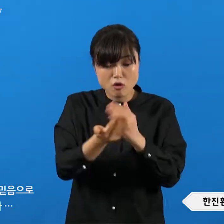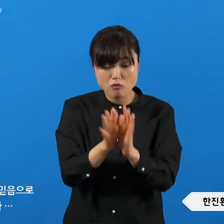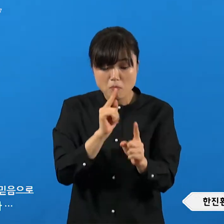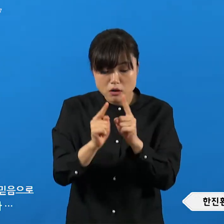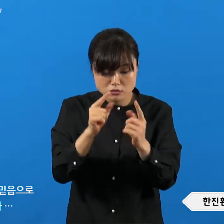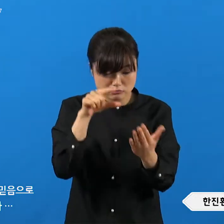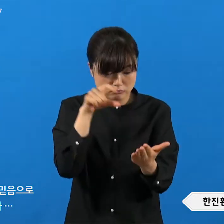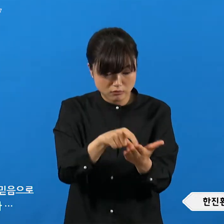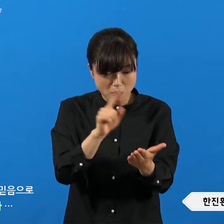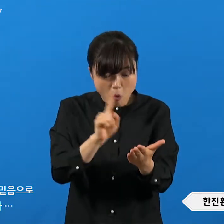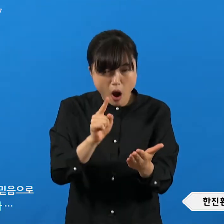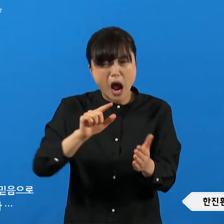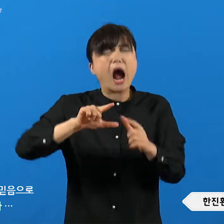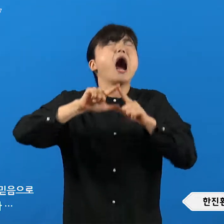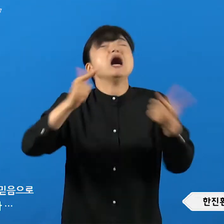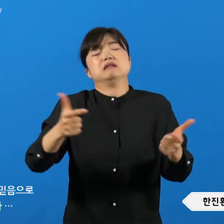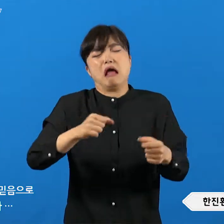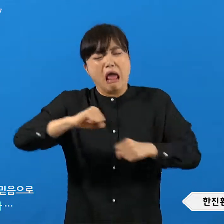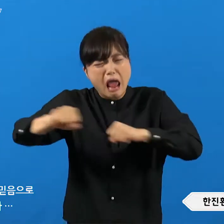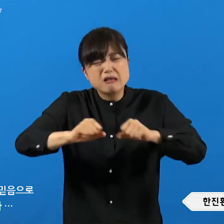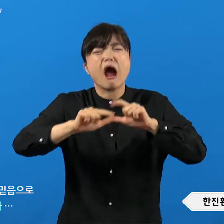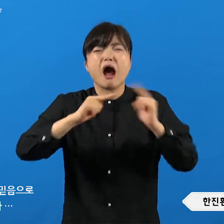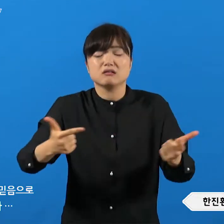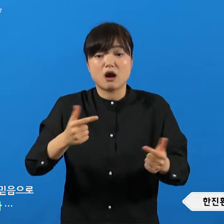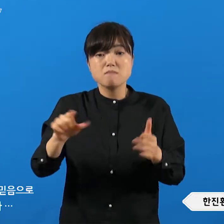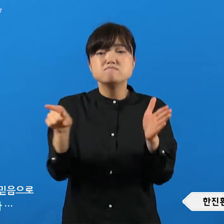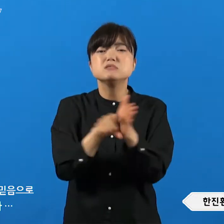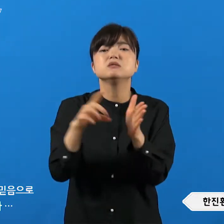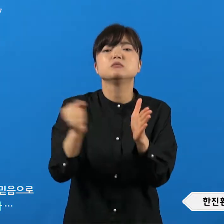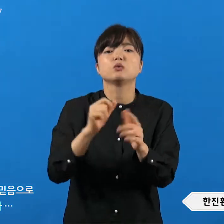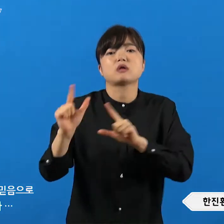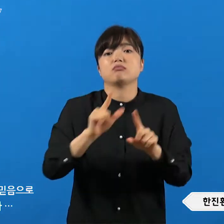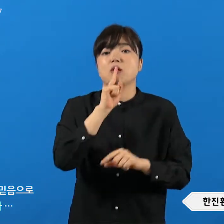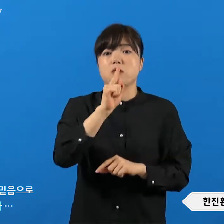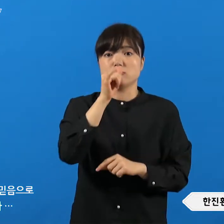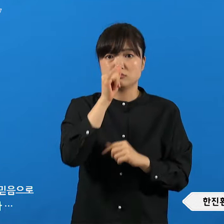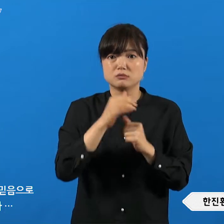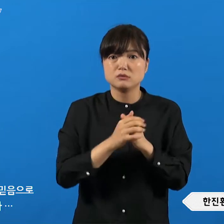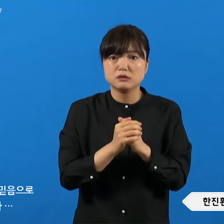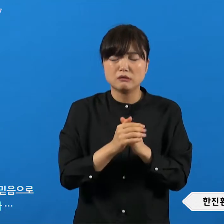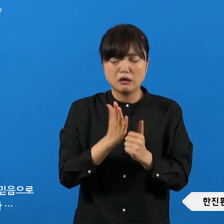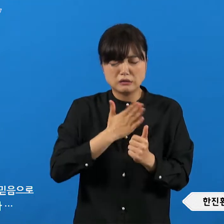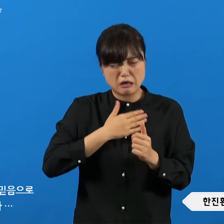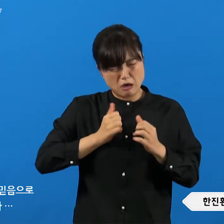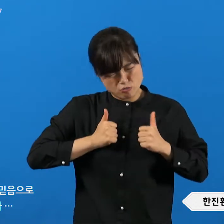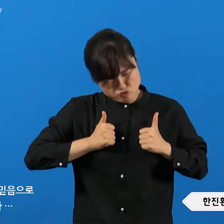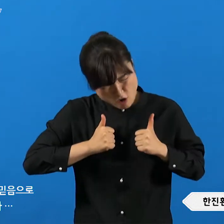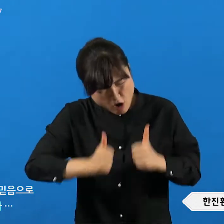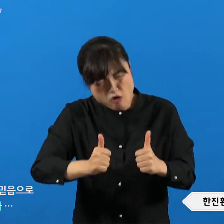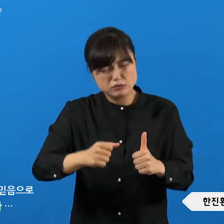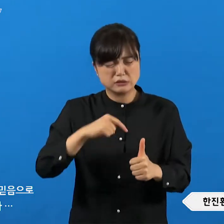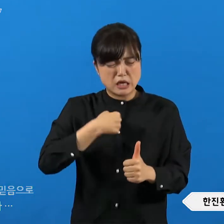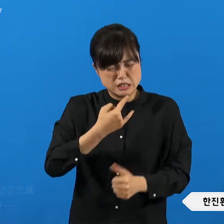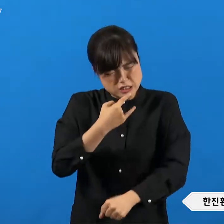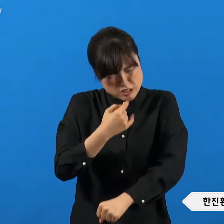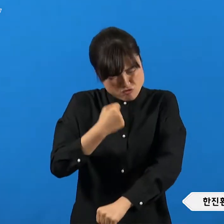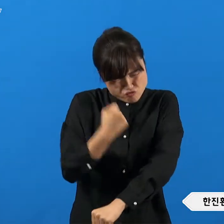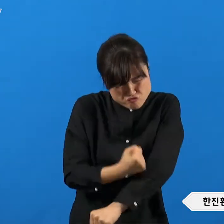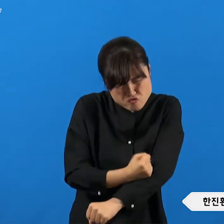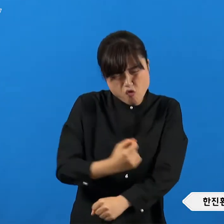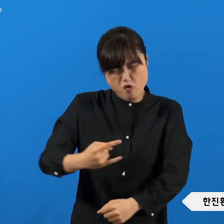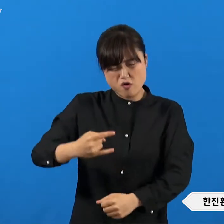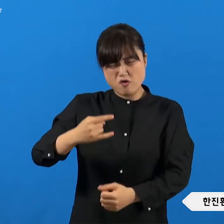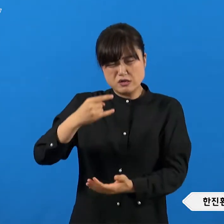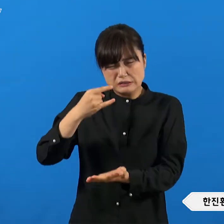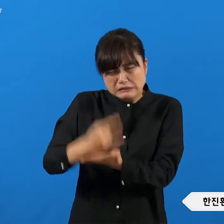성경은 아니다. 그런 행위가 아니라 믿음으로 산다고 합니다. 자기는 부지런히 자기 의를